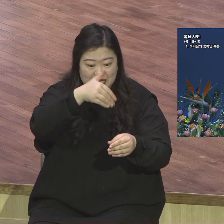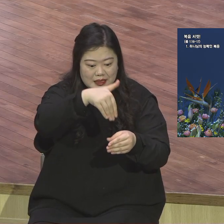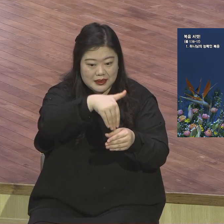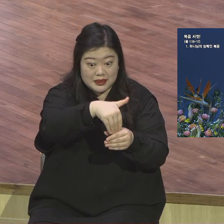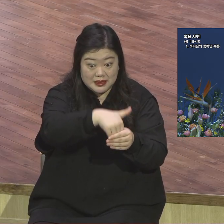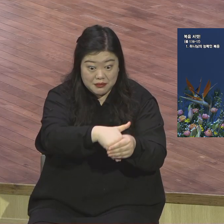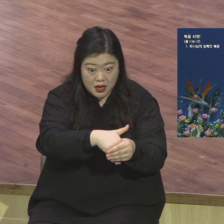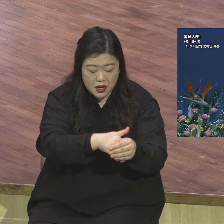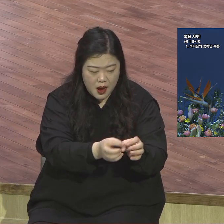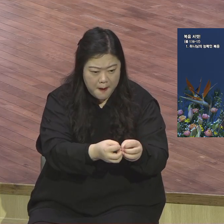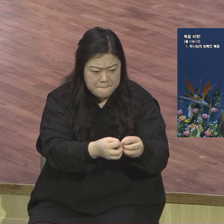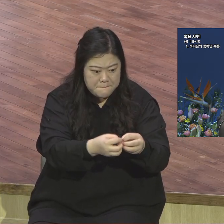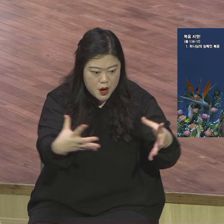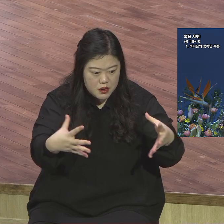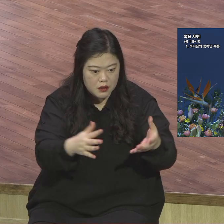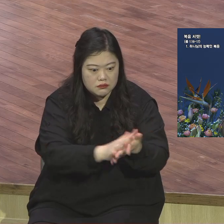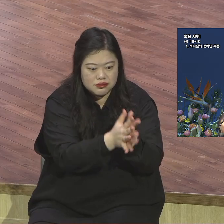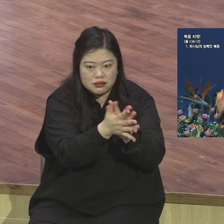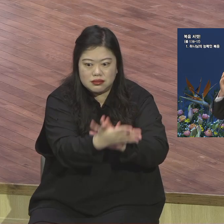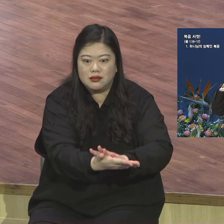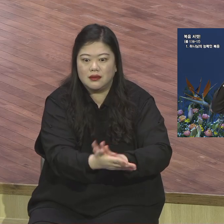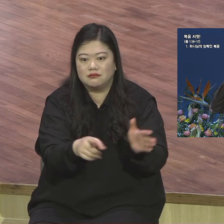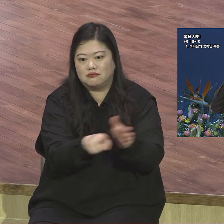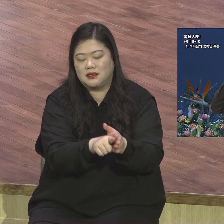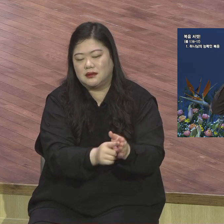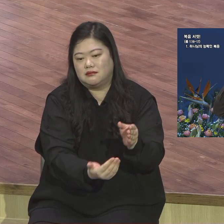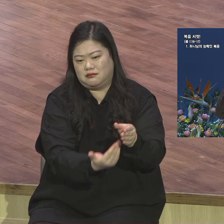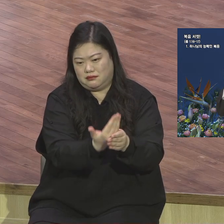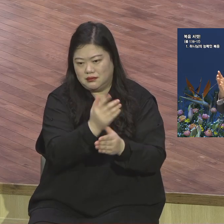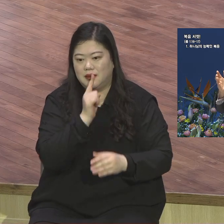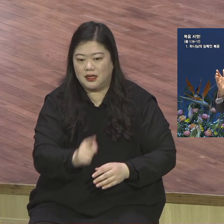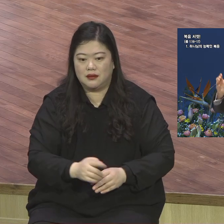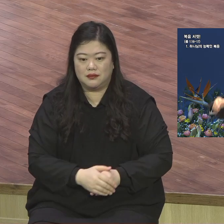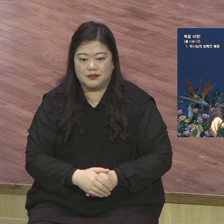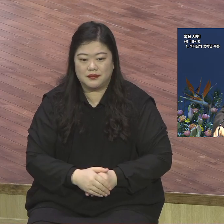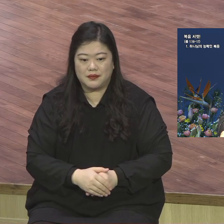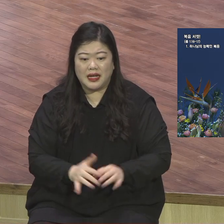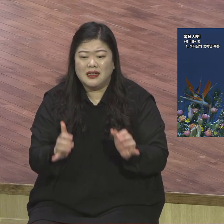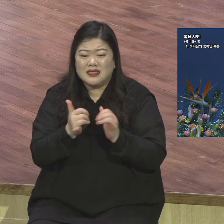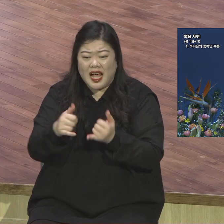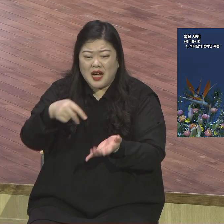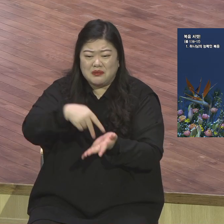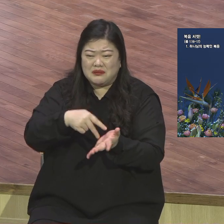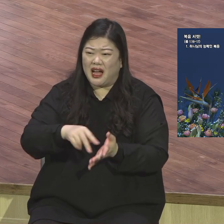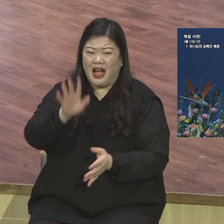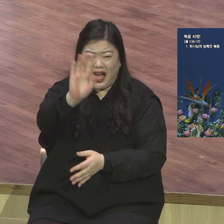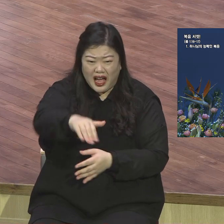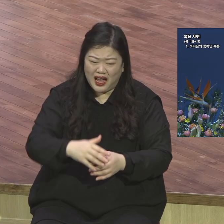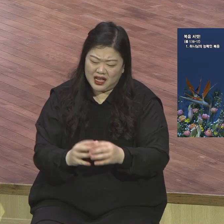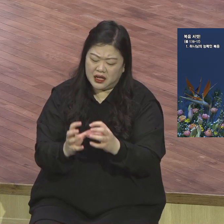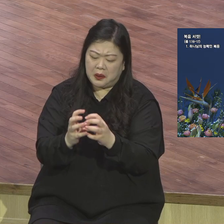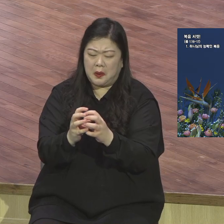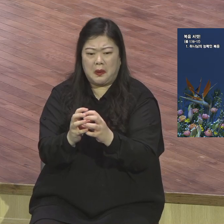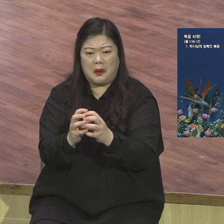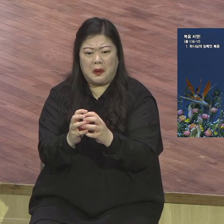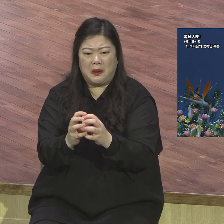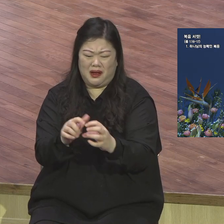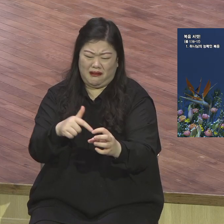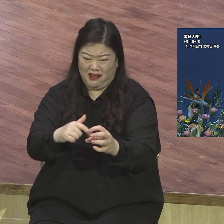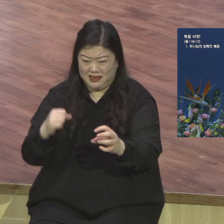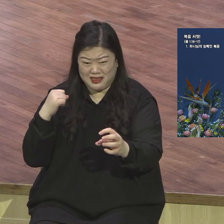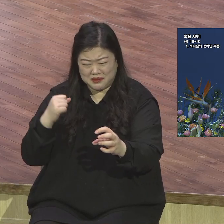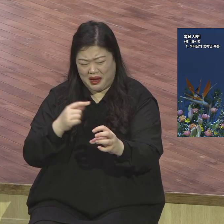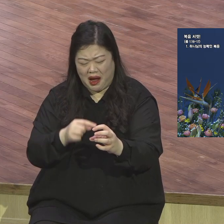그 사람을 변화시킬 것이다. 아무리 인간의 눈으로 볼 때 불가능하게 보여도 하나님의 복음이